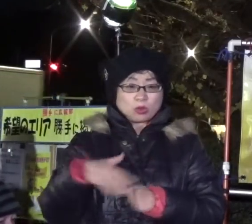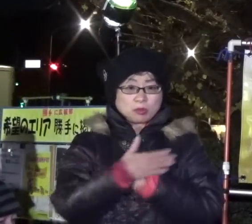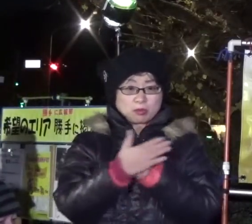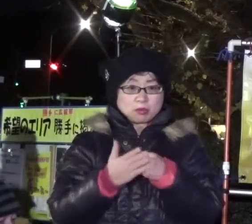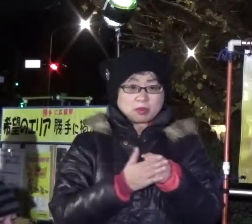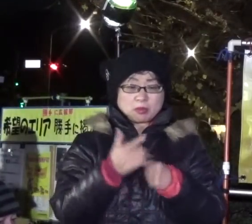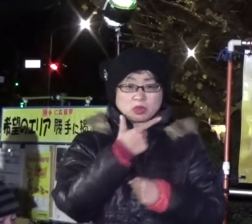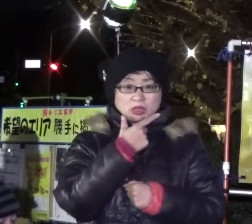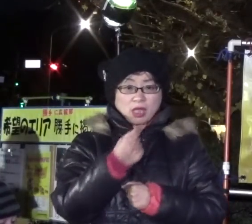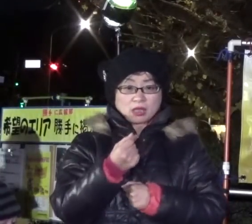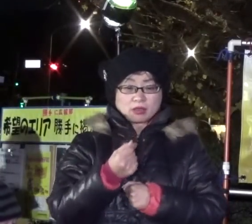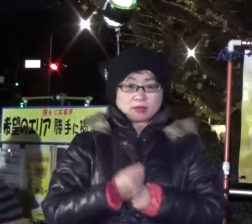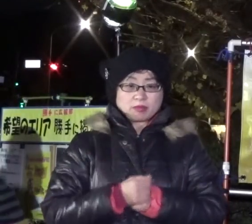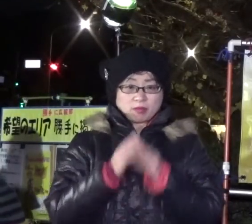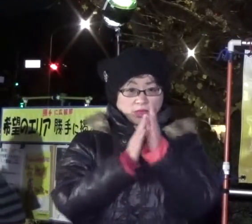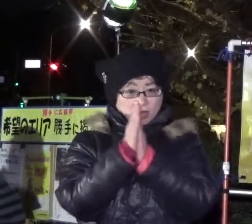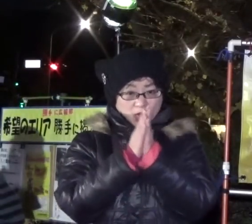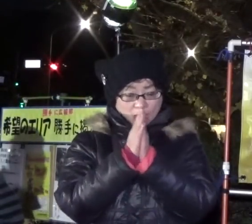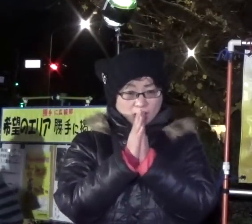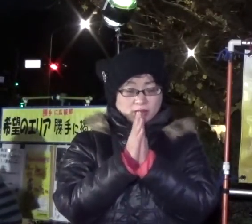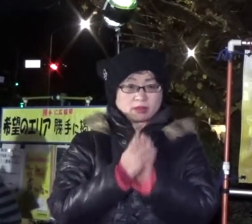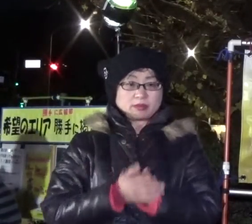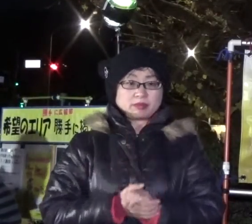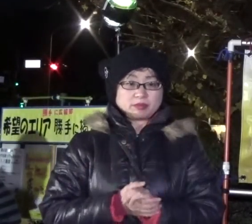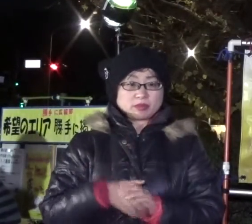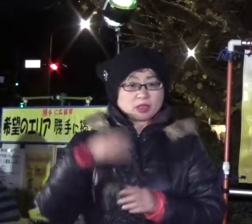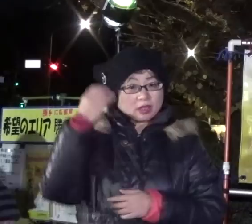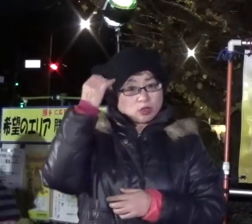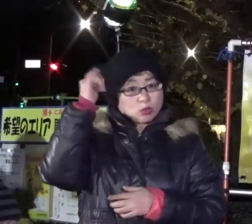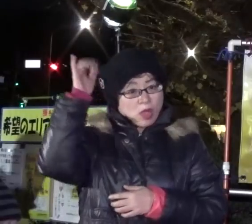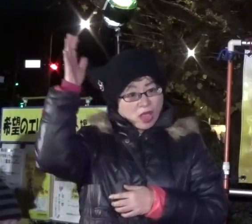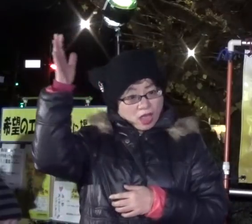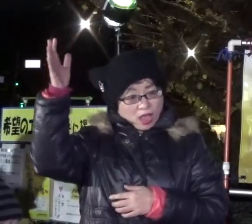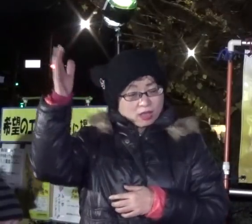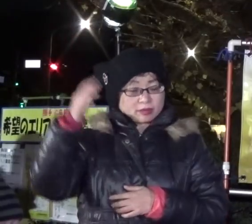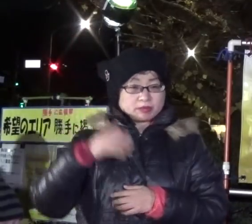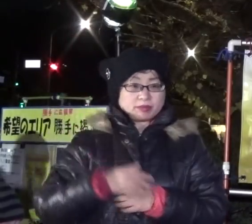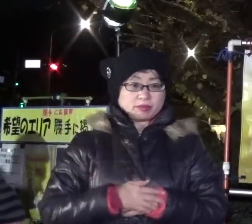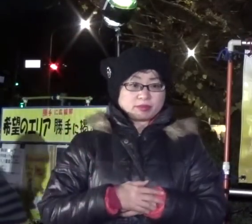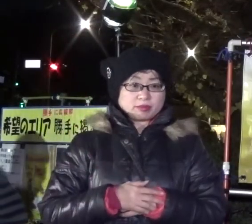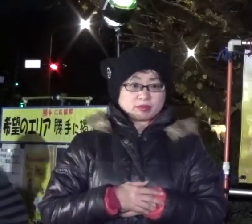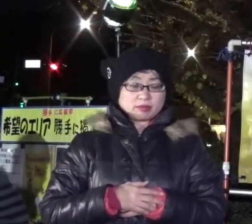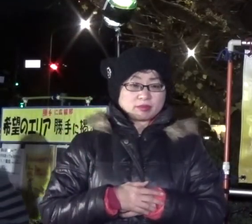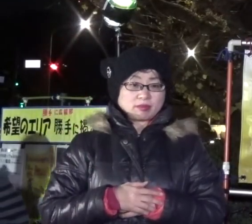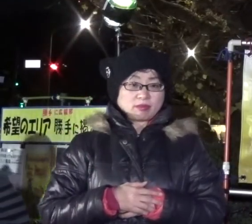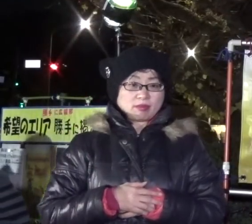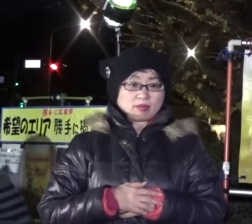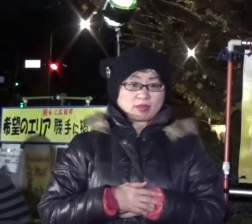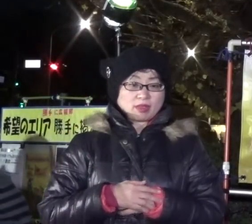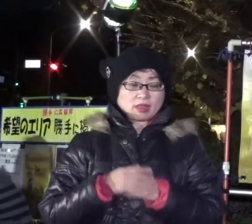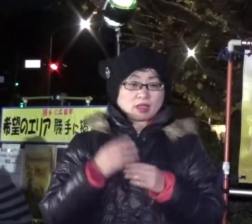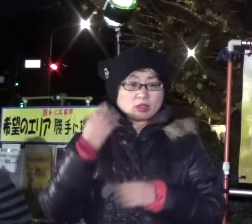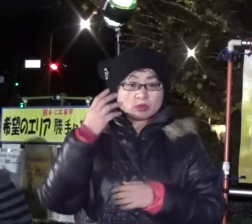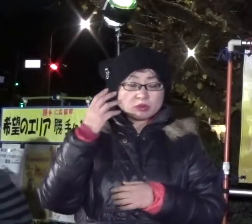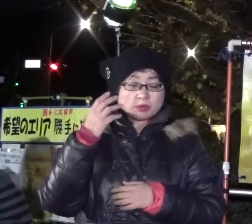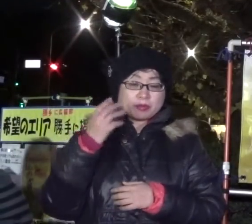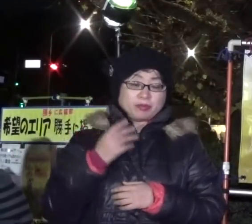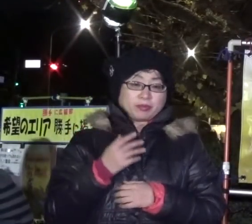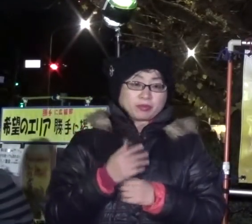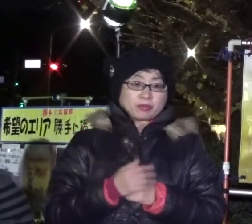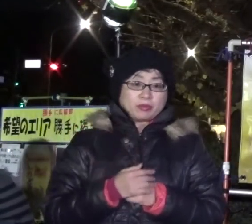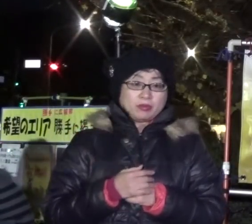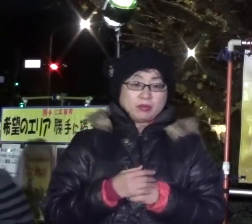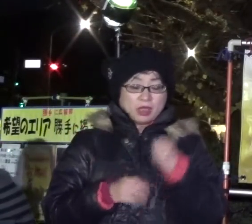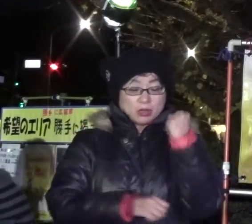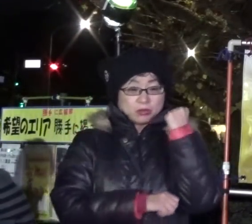うようなですね、その願いとか夢とかっていうのは、やはり一番その願い、夢っていう